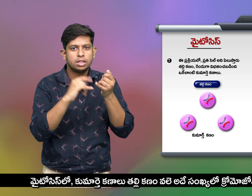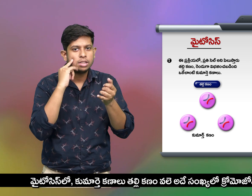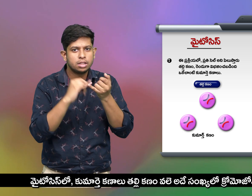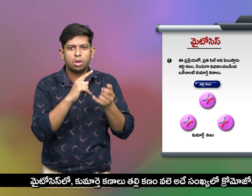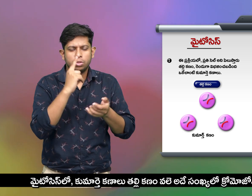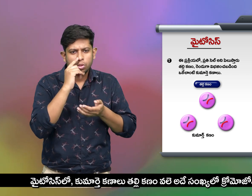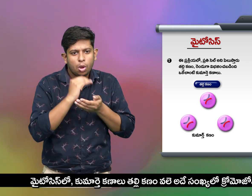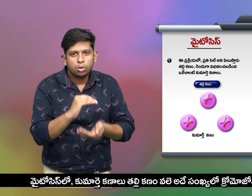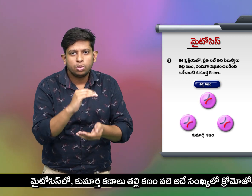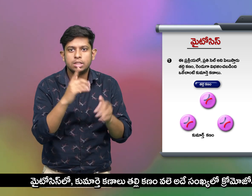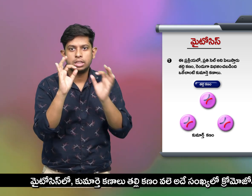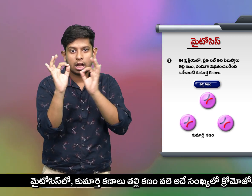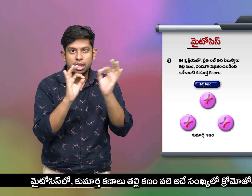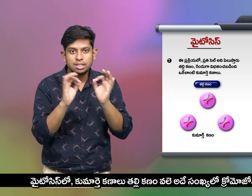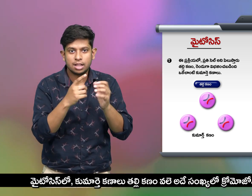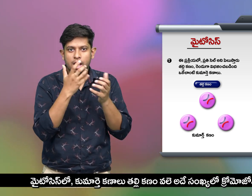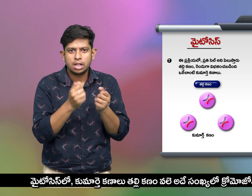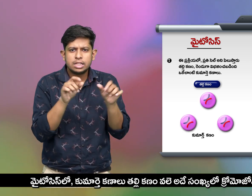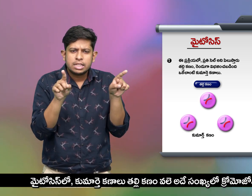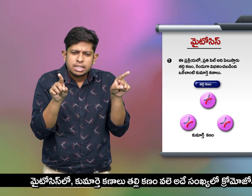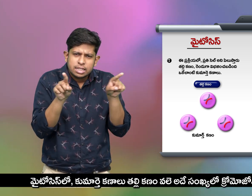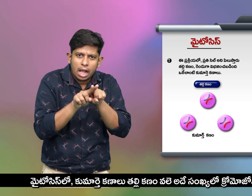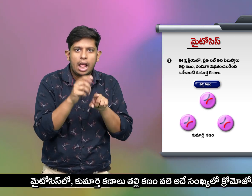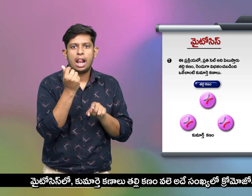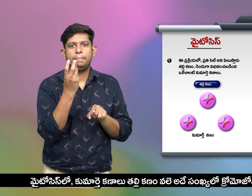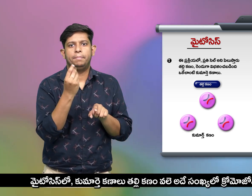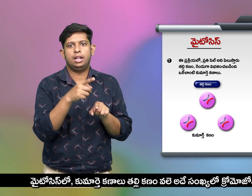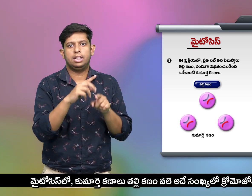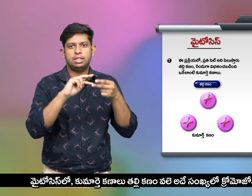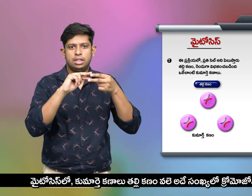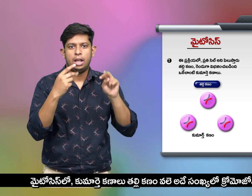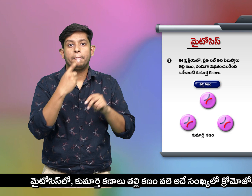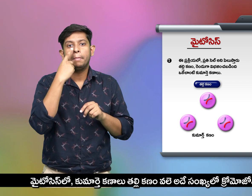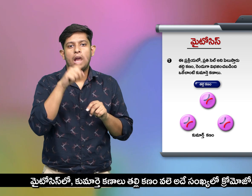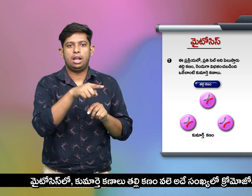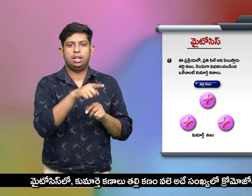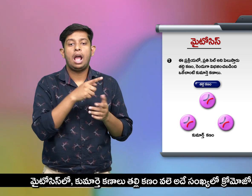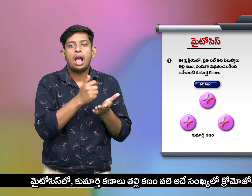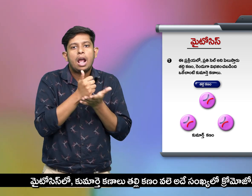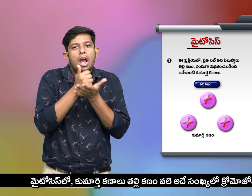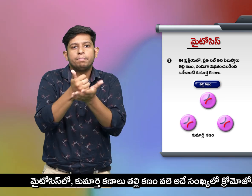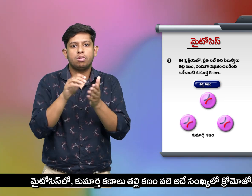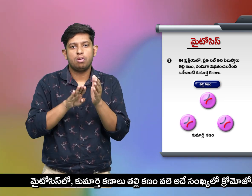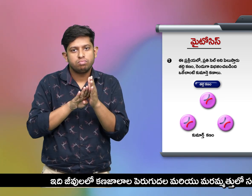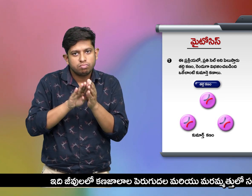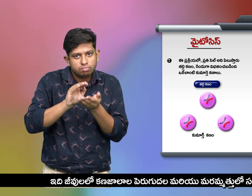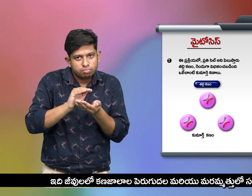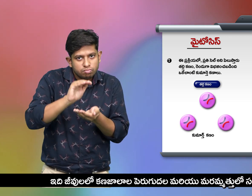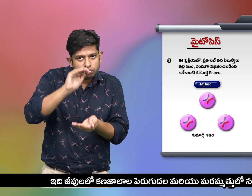మైటోసిస్లో కుమార్తె కణాలు తల్లి కణం వలె అదే సంఖ్యలో క్రోమోజోమ్లను కలిగి ఉంటాయి. ఇది